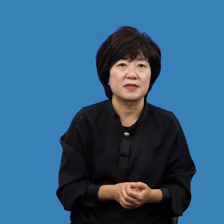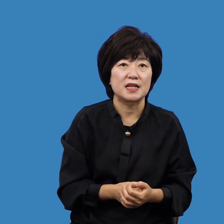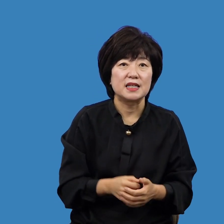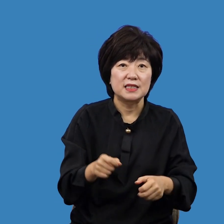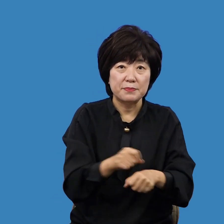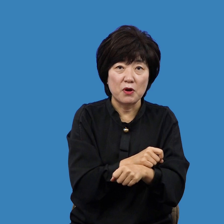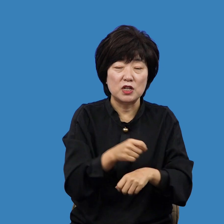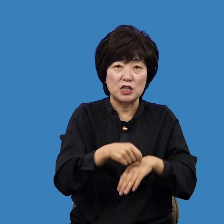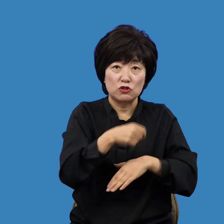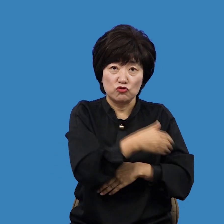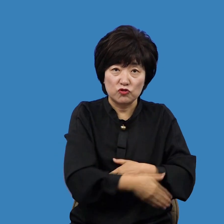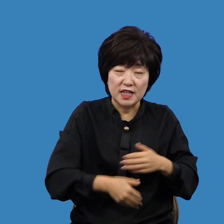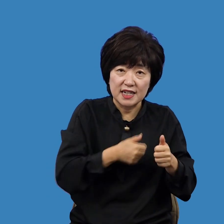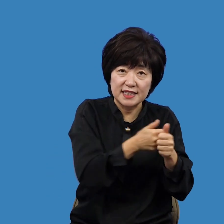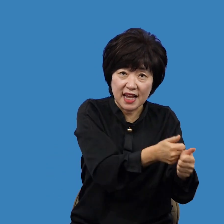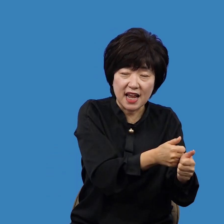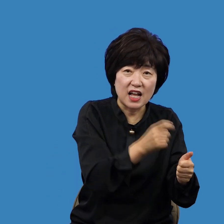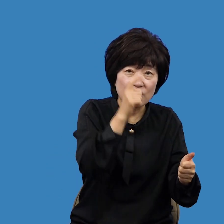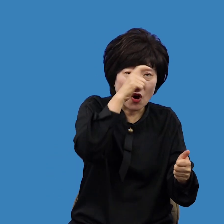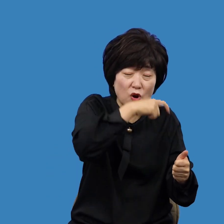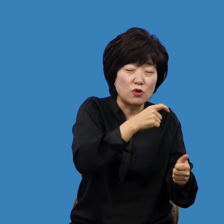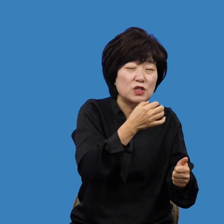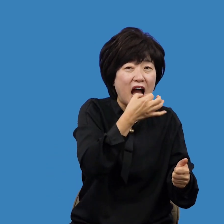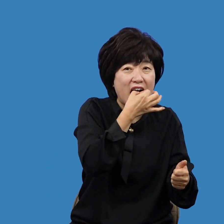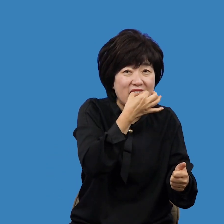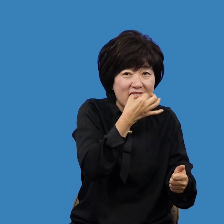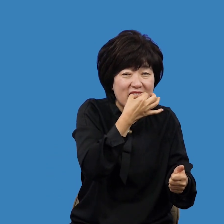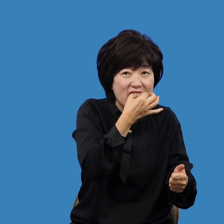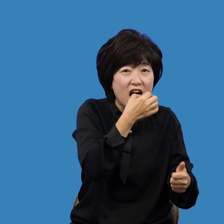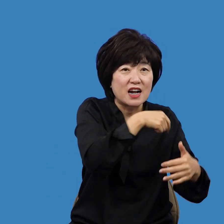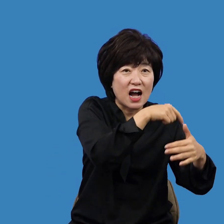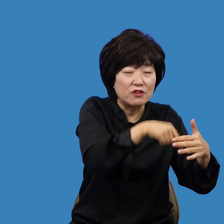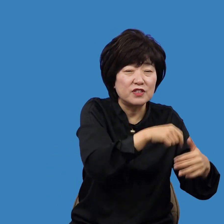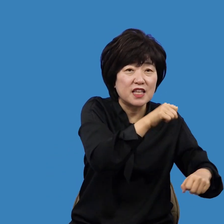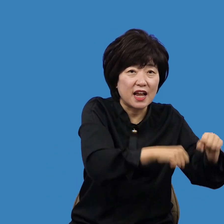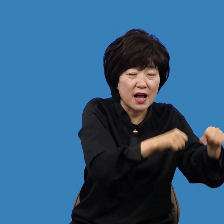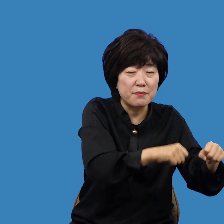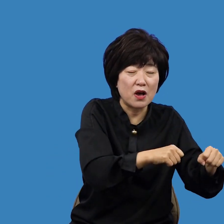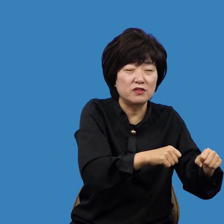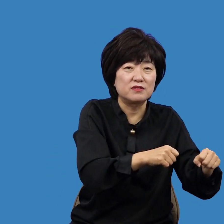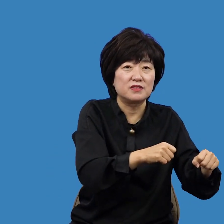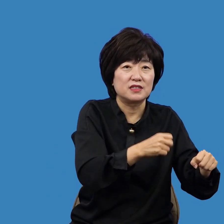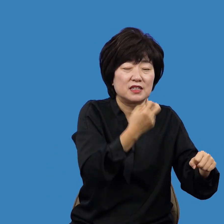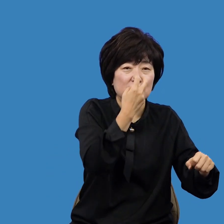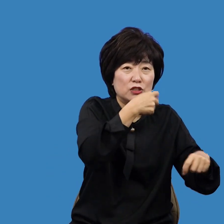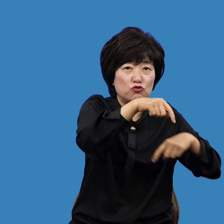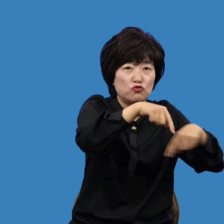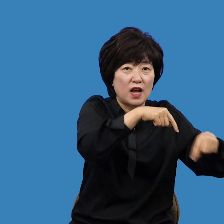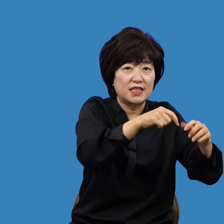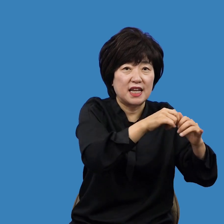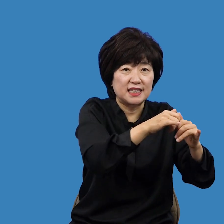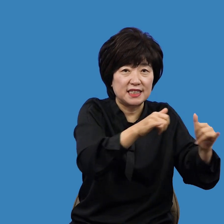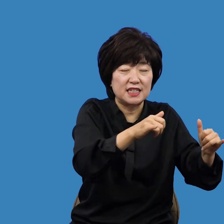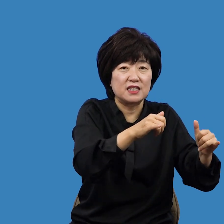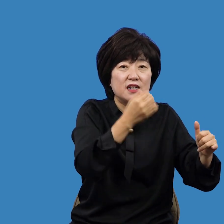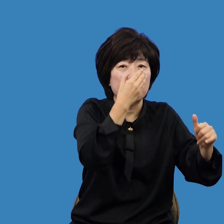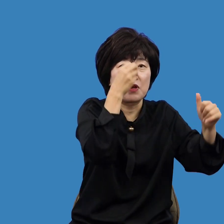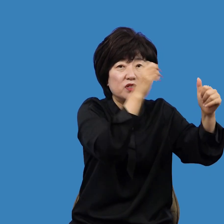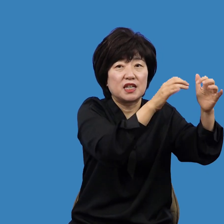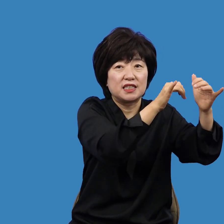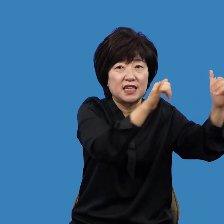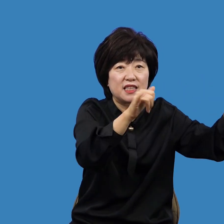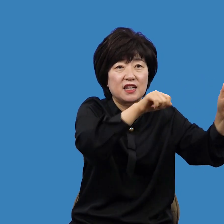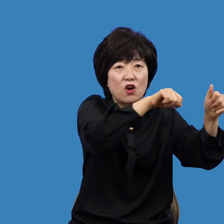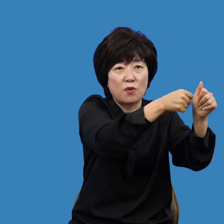시작. 특별히 육체를 따라 더러운 정욕 가운데 행하며 주관하는 일을 멸시하는 자들에게는 형벌할 줄